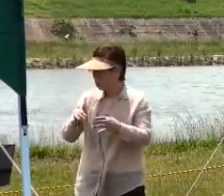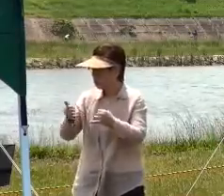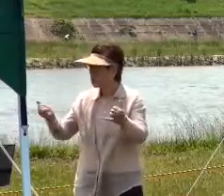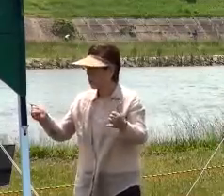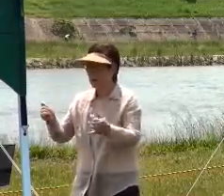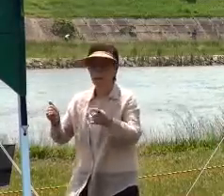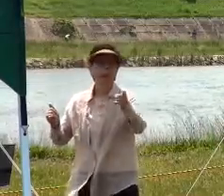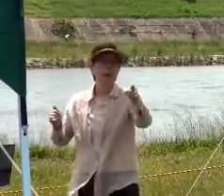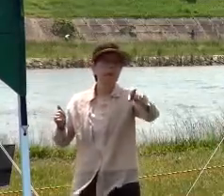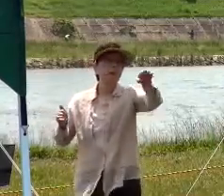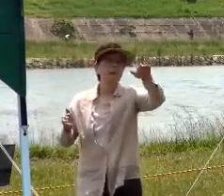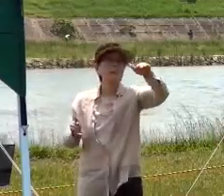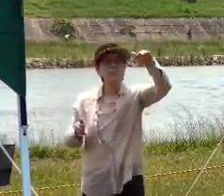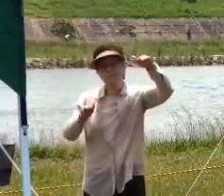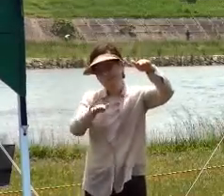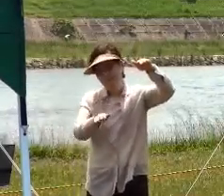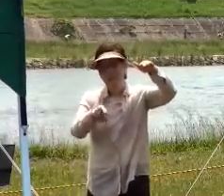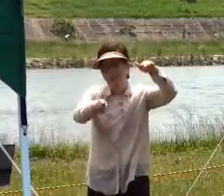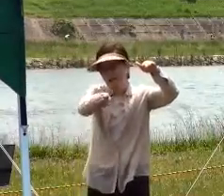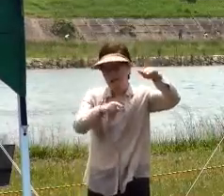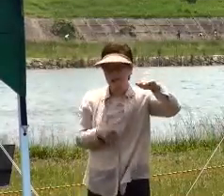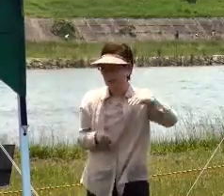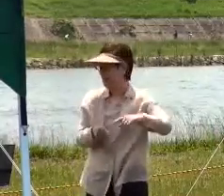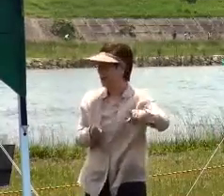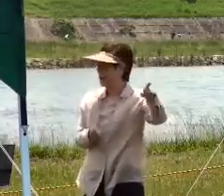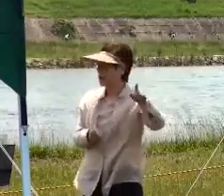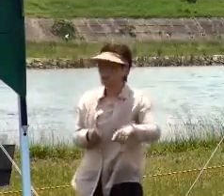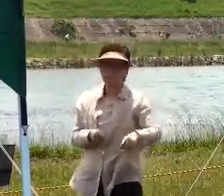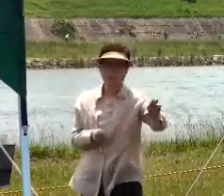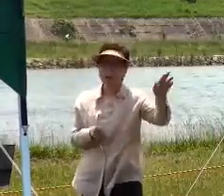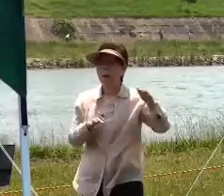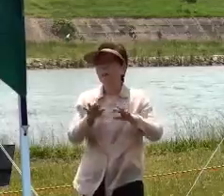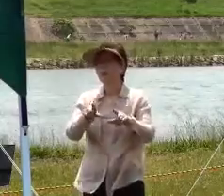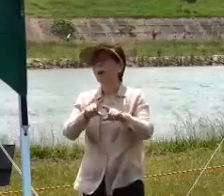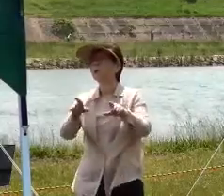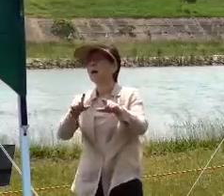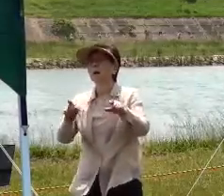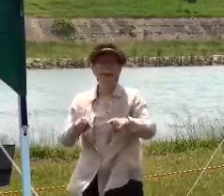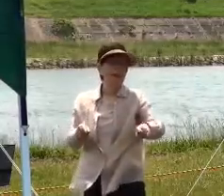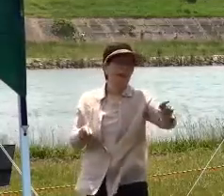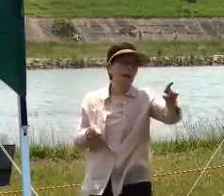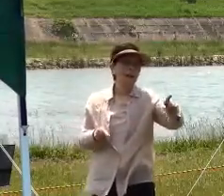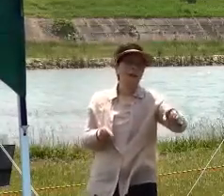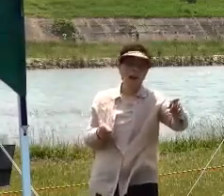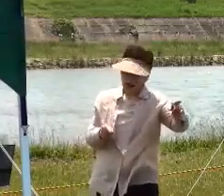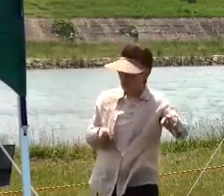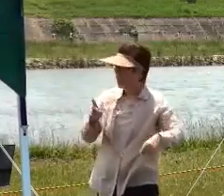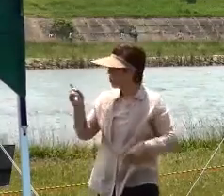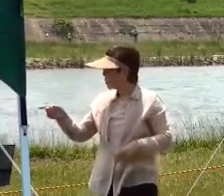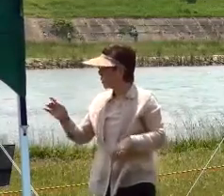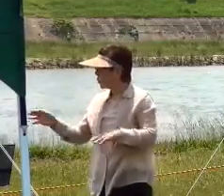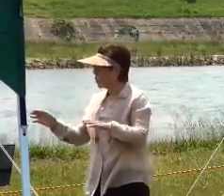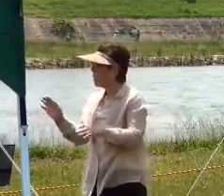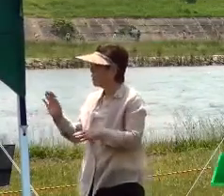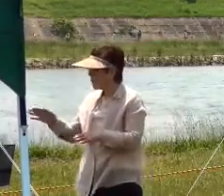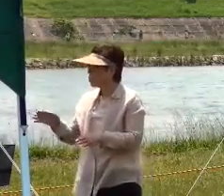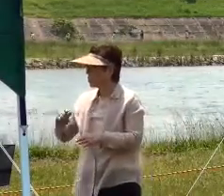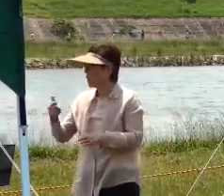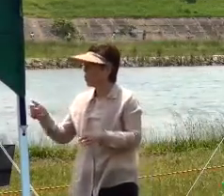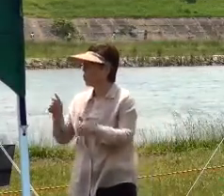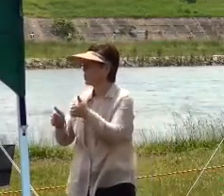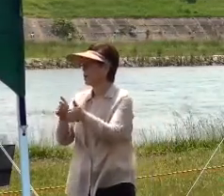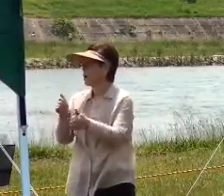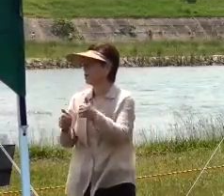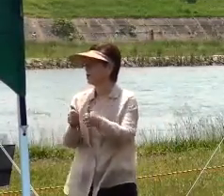クをつける、あなたはいた方がいい、あの人は、あの、あなたはまあまあ、あの人はどう、まあいてもいなくても、